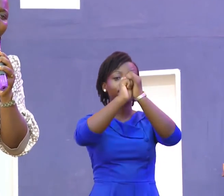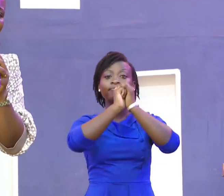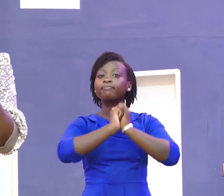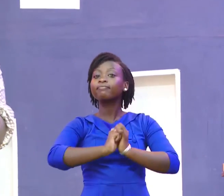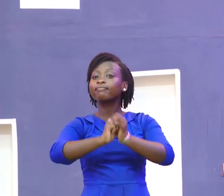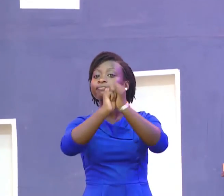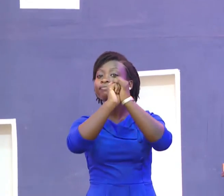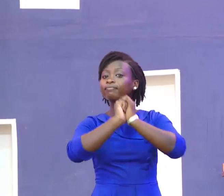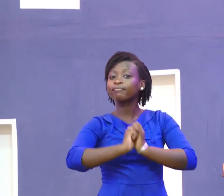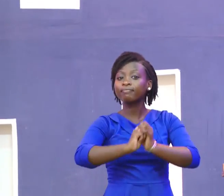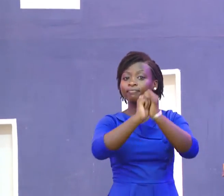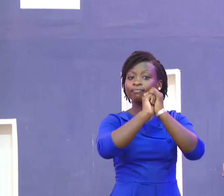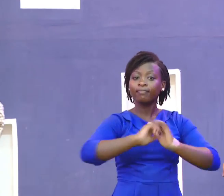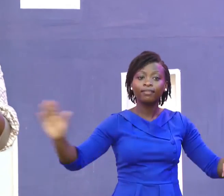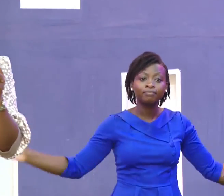lisiziwe.